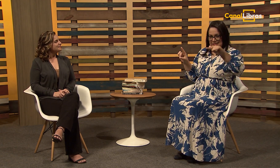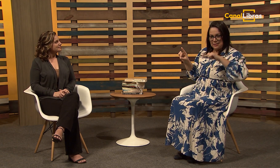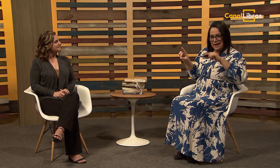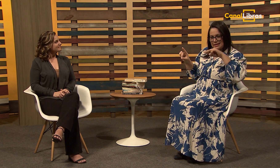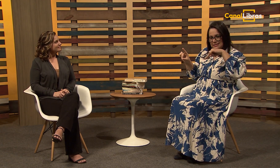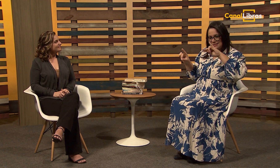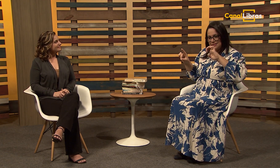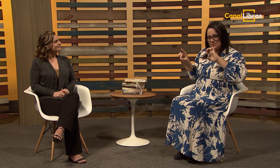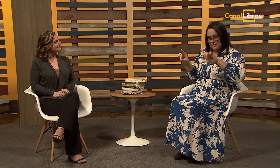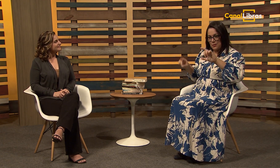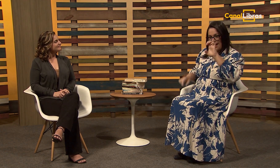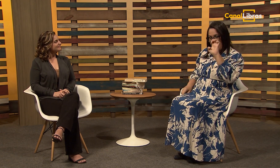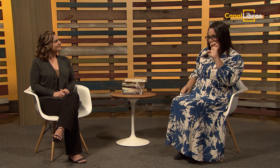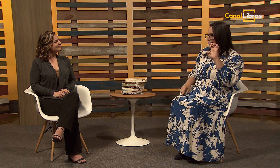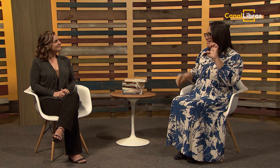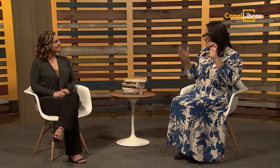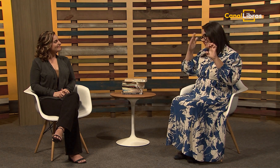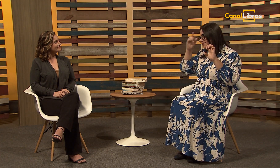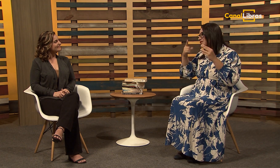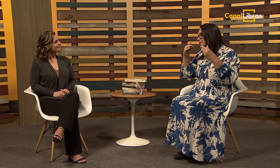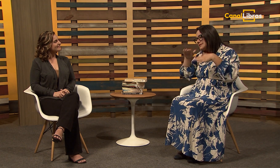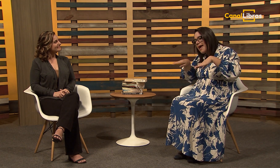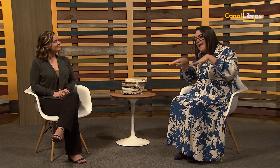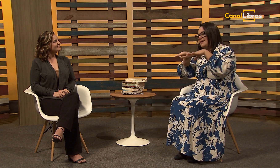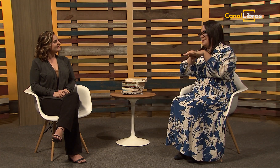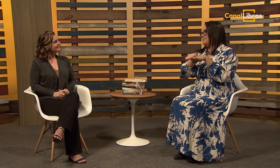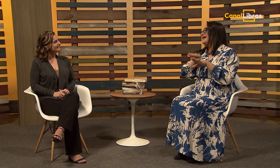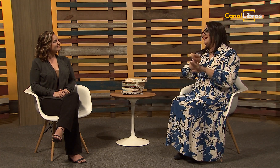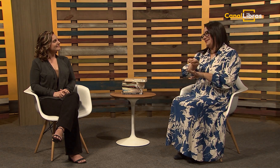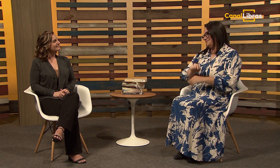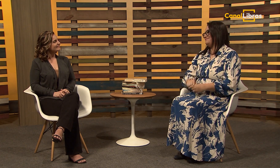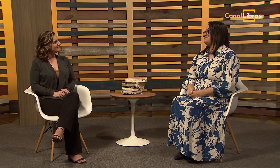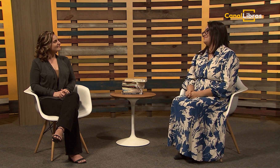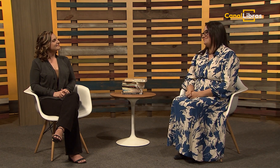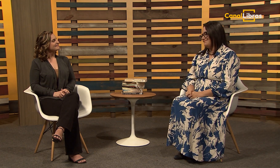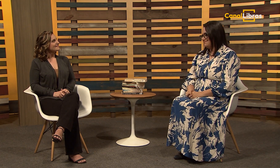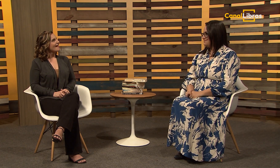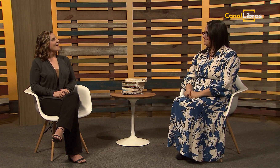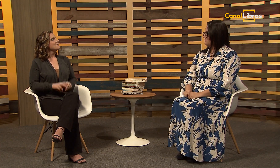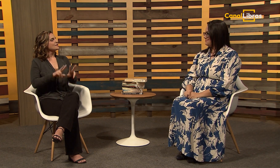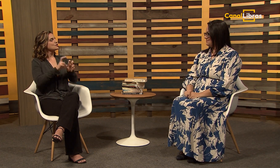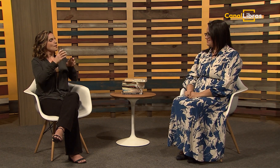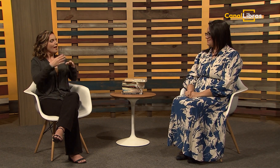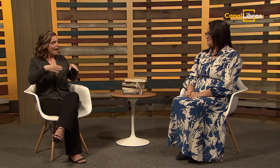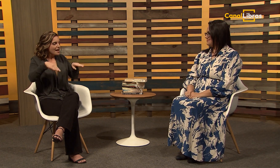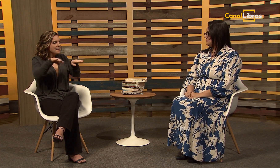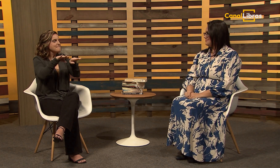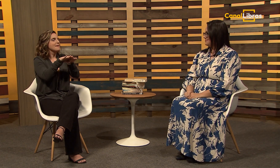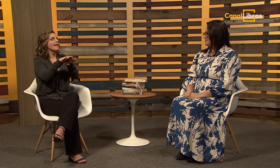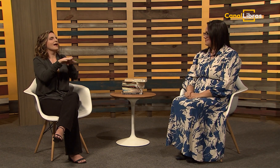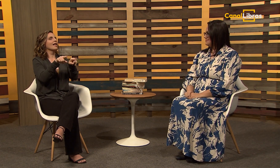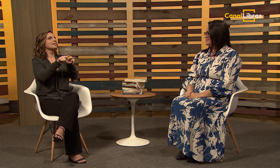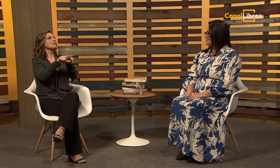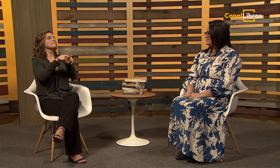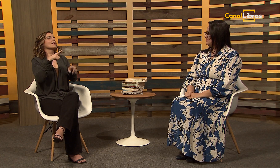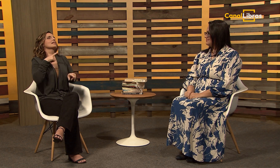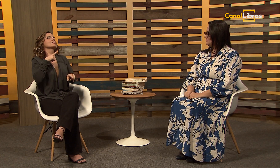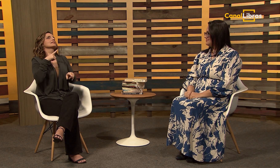Esse profissional ganha salário de nível D, apesar de trabalhar em nível E. É necessário que tenha essa equiparação. E quanto a